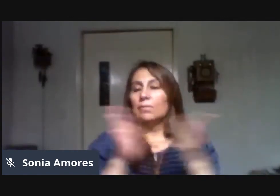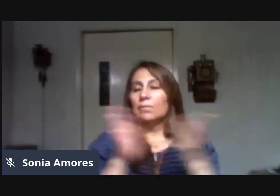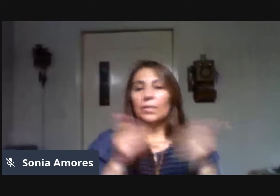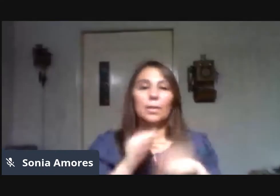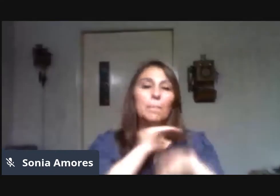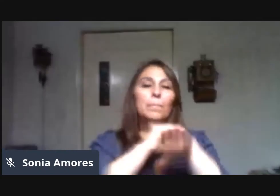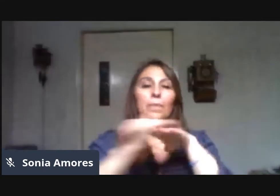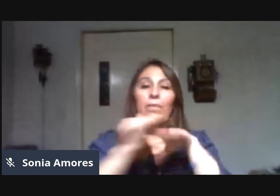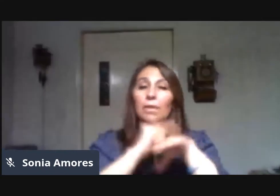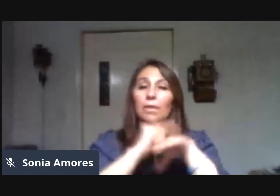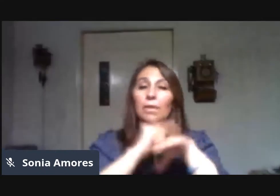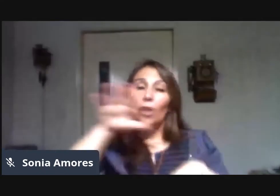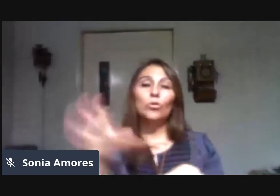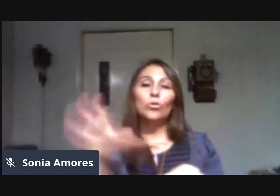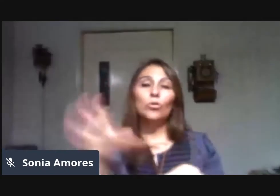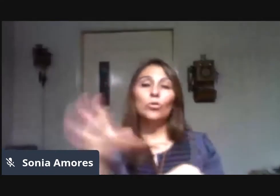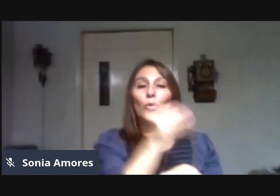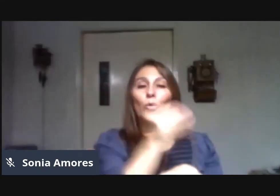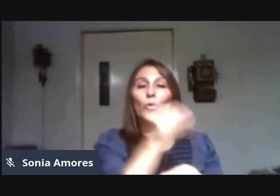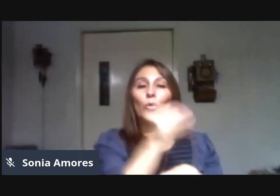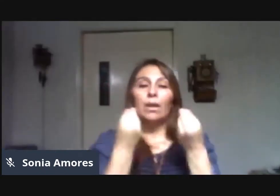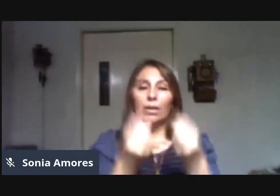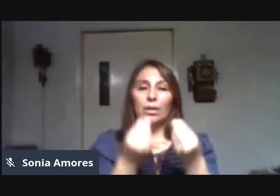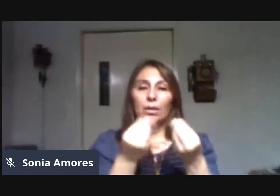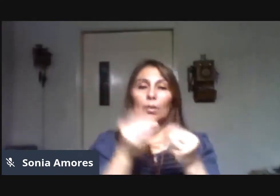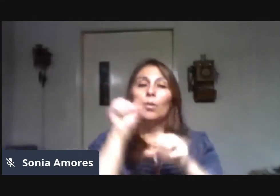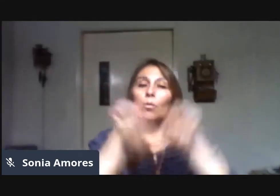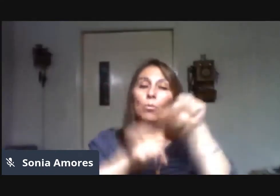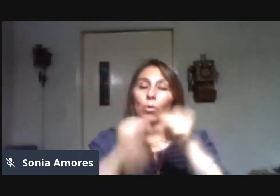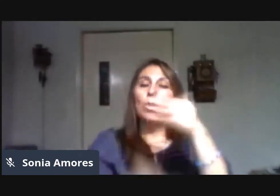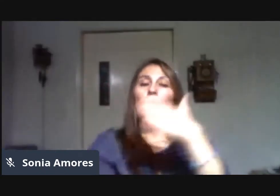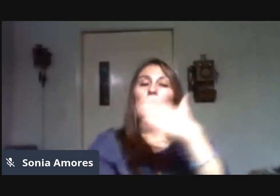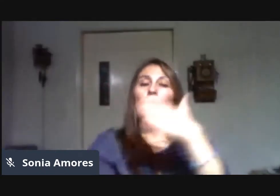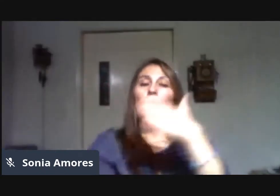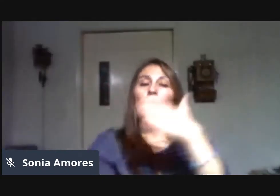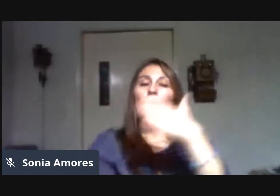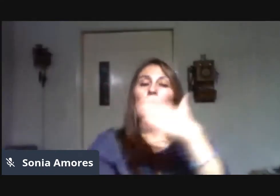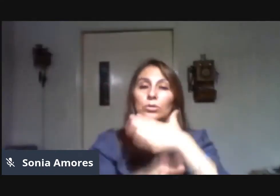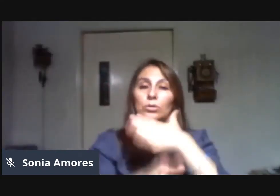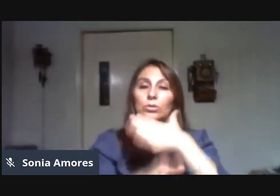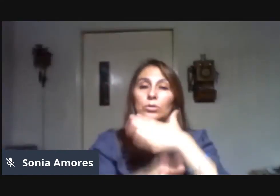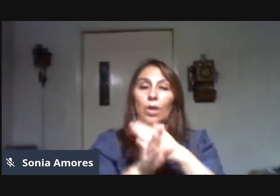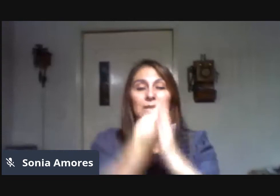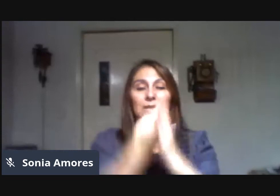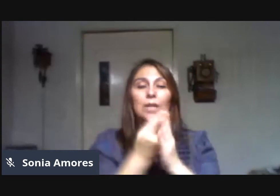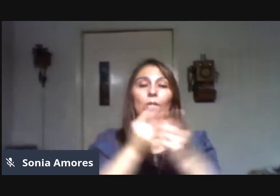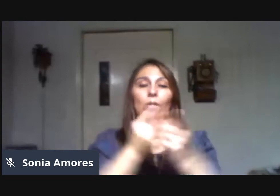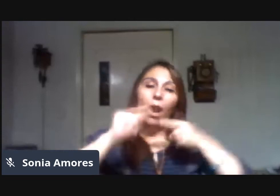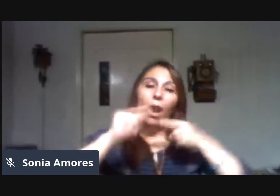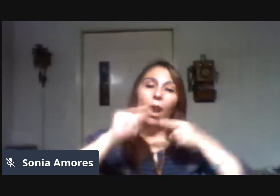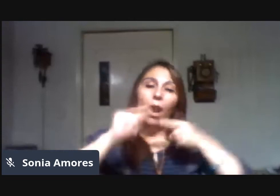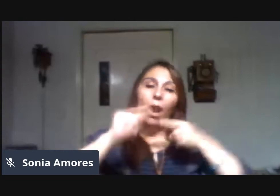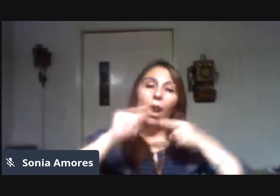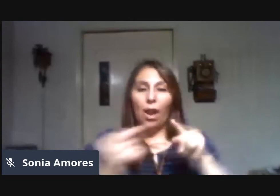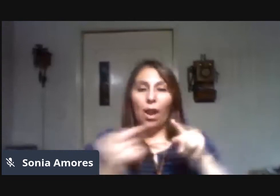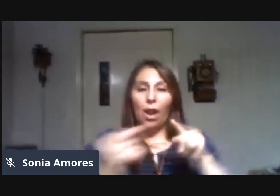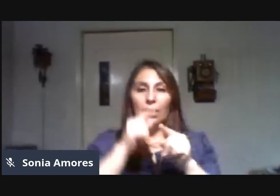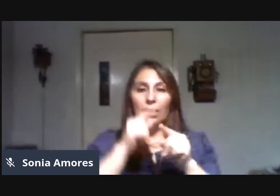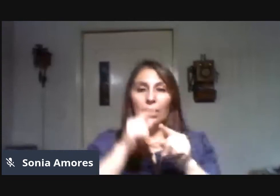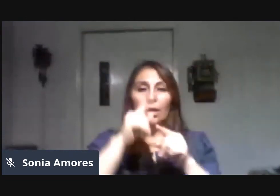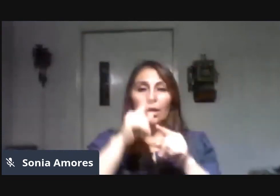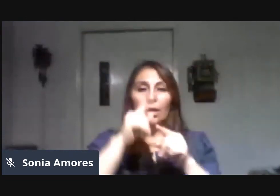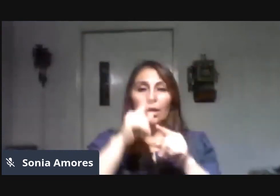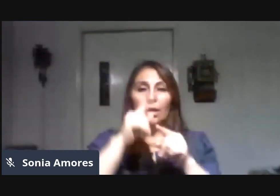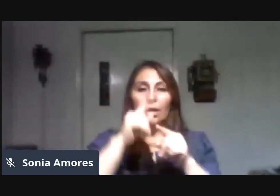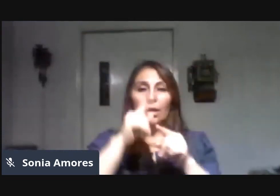es para que todos ustedes puedan continuar con este ciclo de conversatorios, y el próximo se llevará a cabo